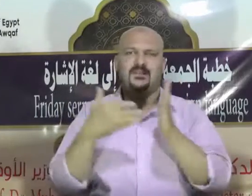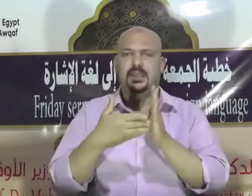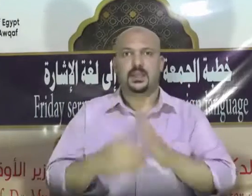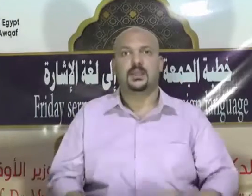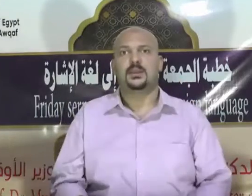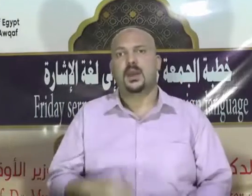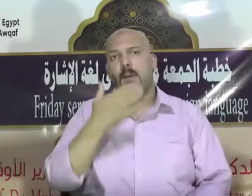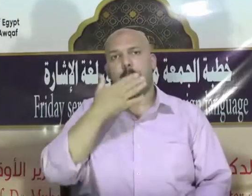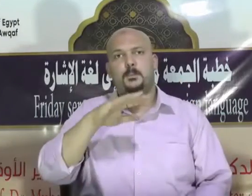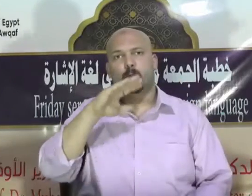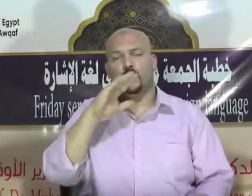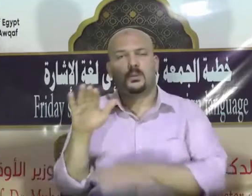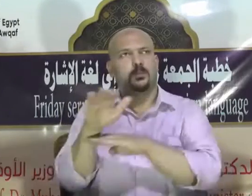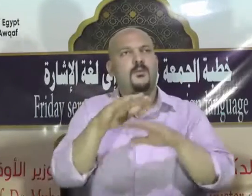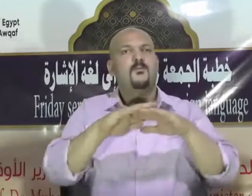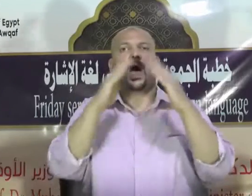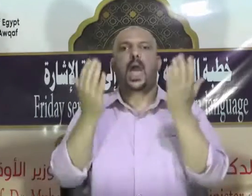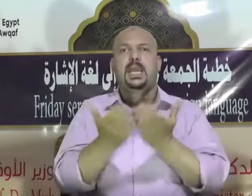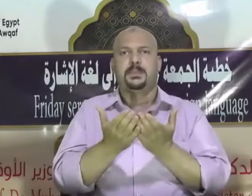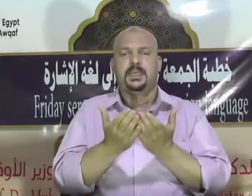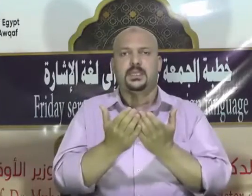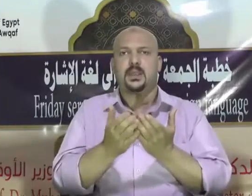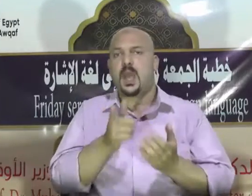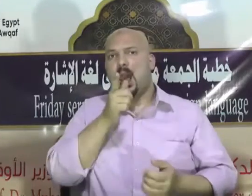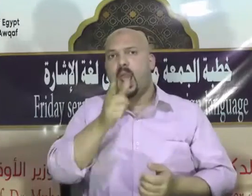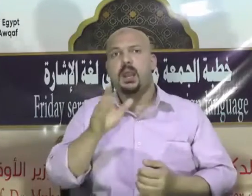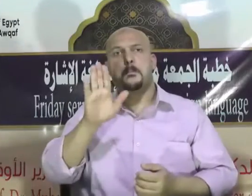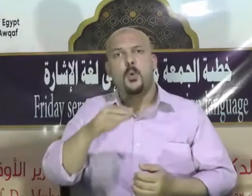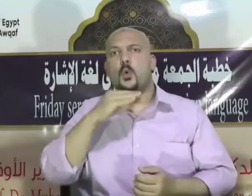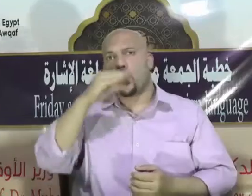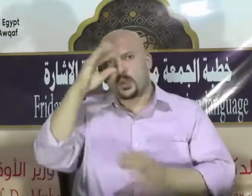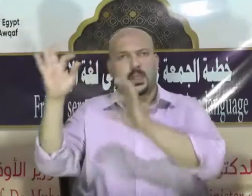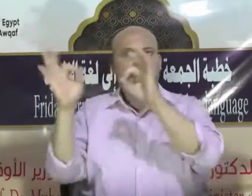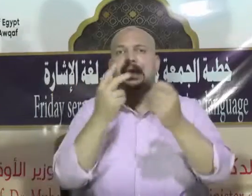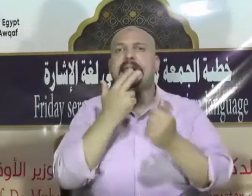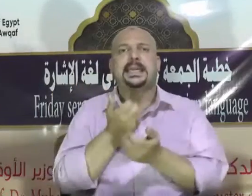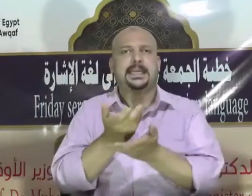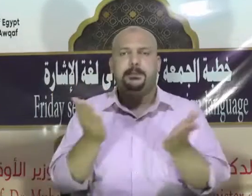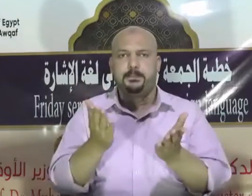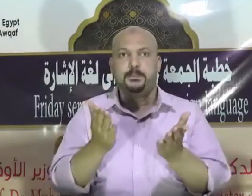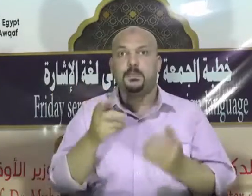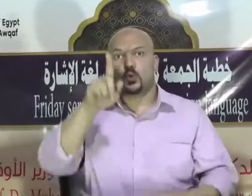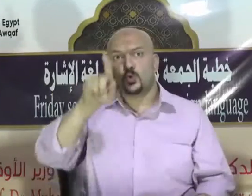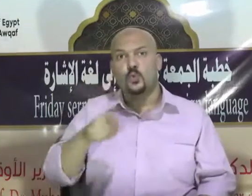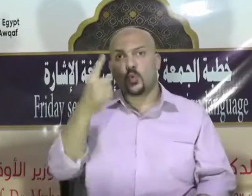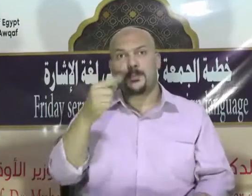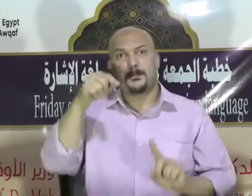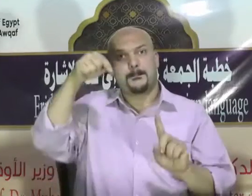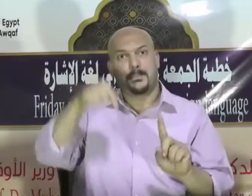الحمد لله رب العالمين القائل في كتابه الكريم: اليوم أكملت لكم